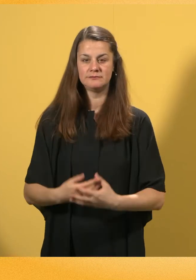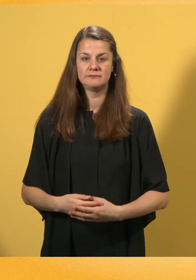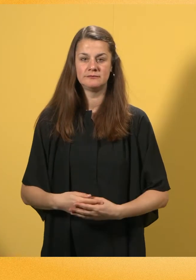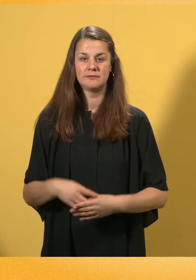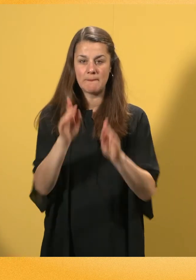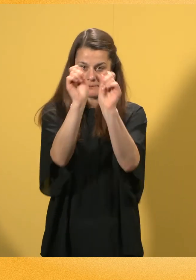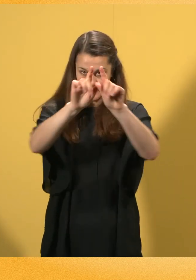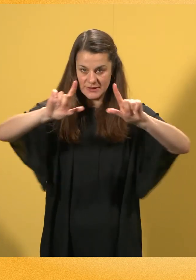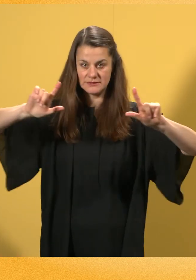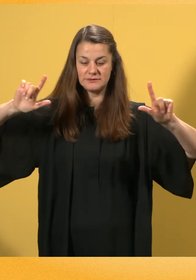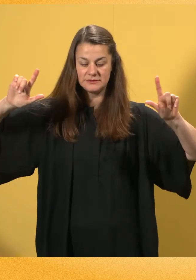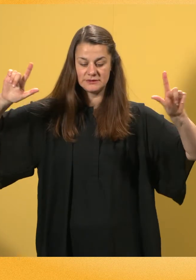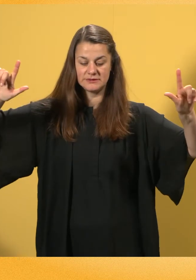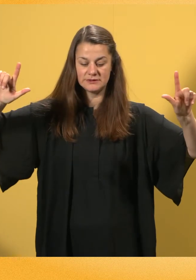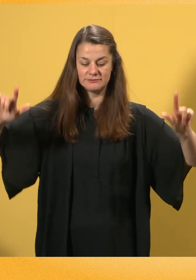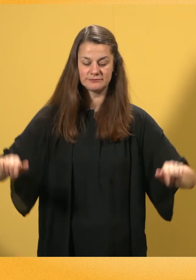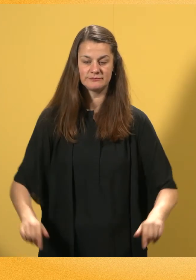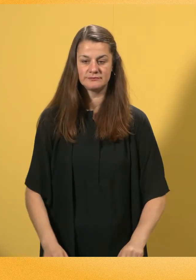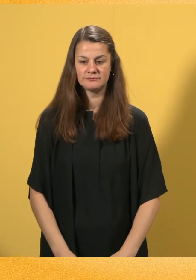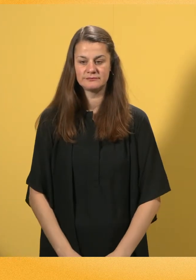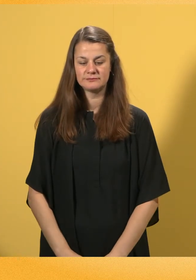ein Bild